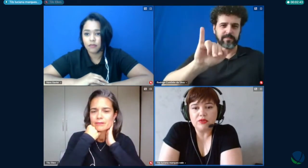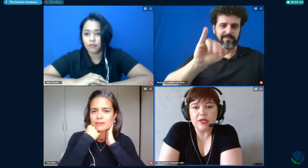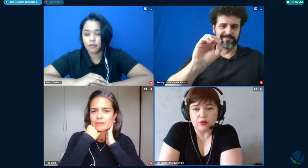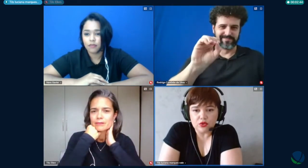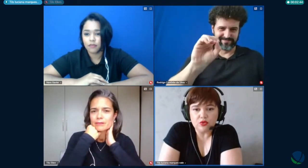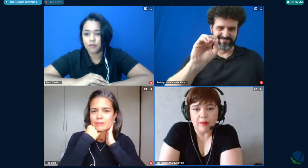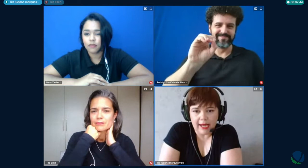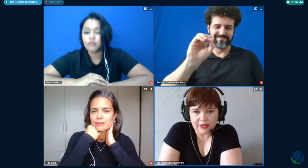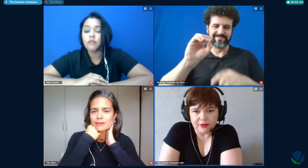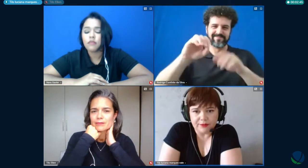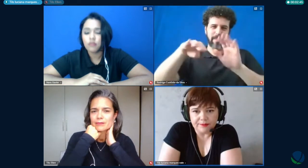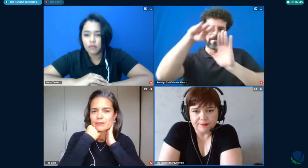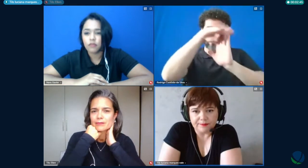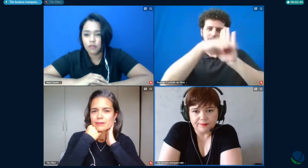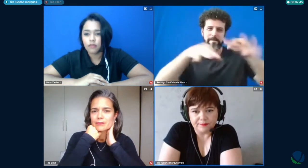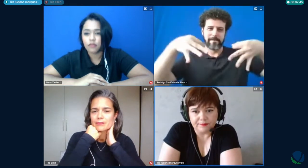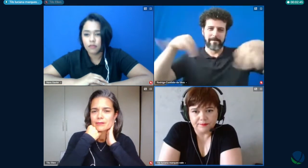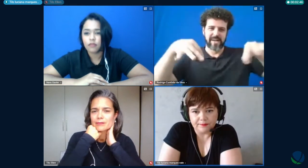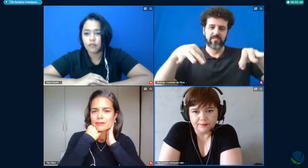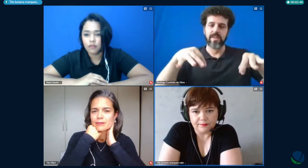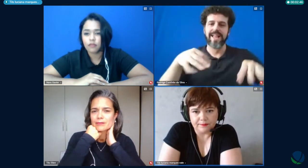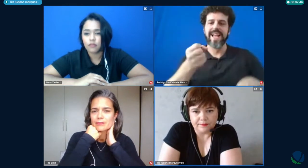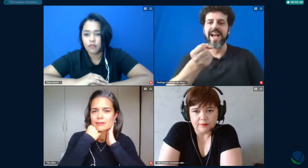Quanto ao seu sumário,